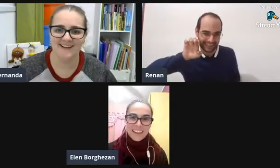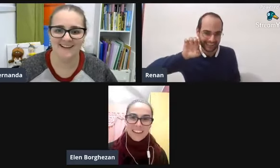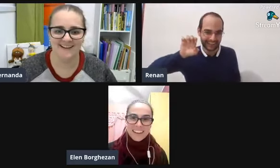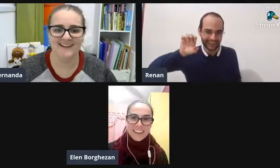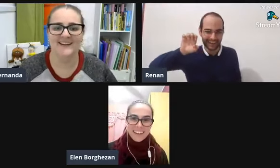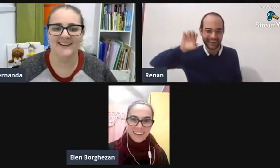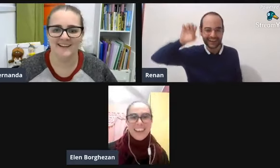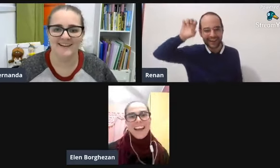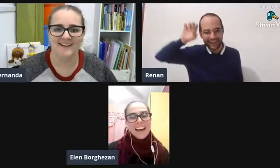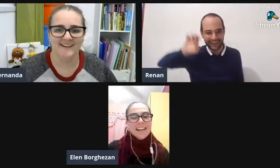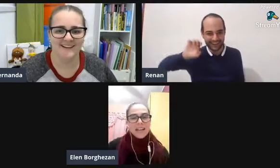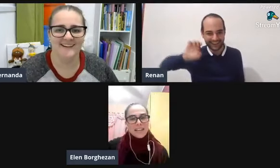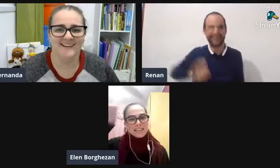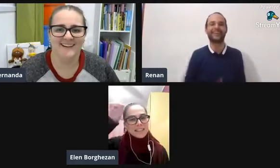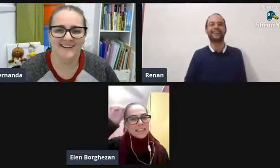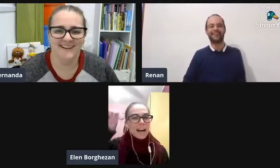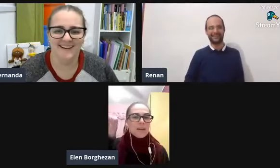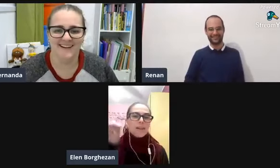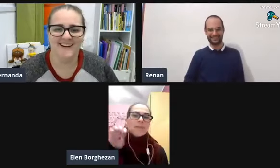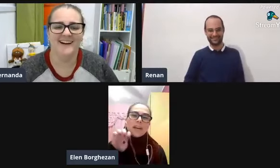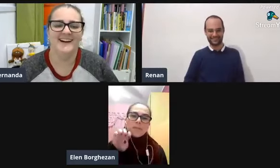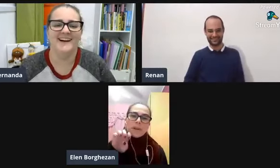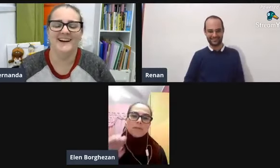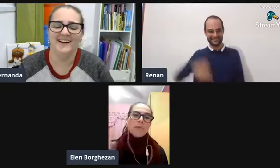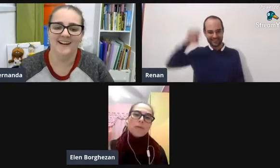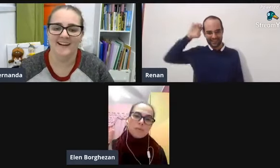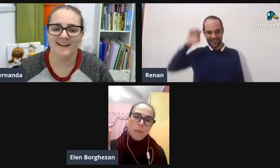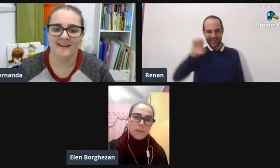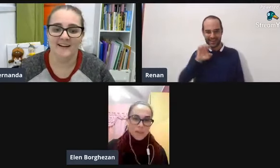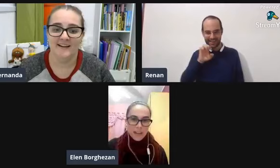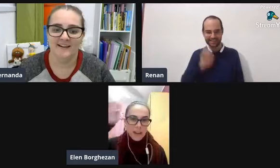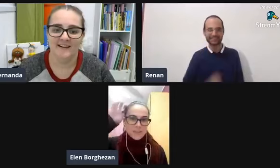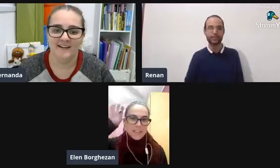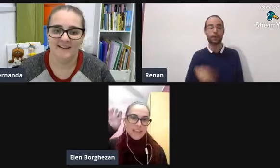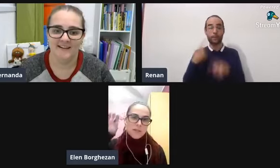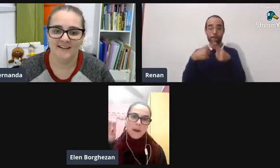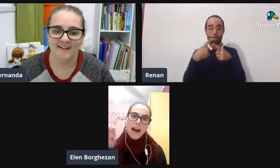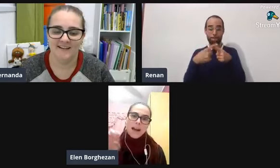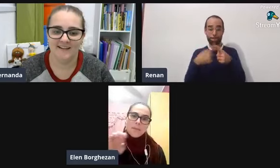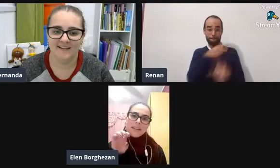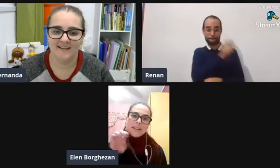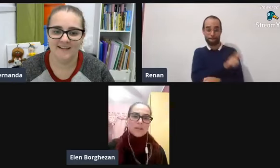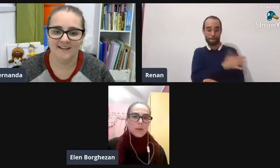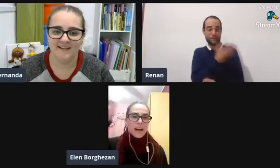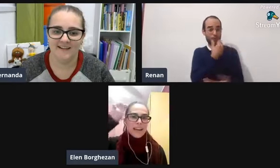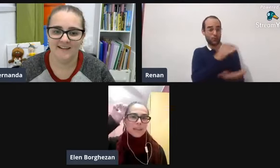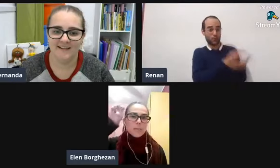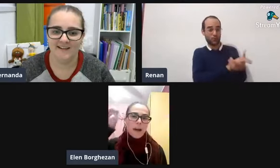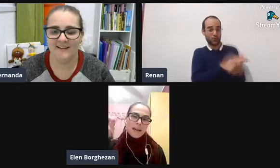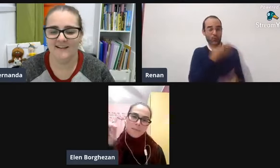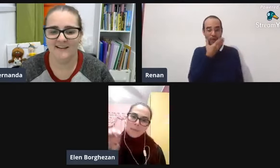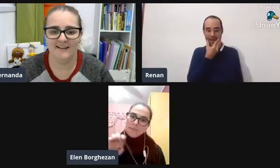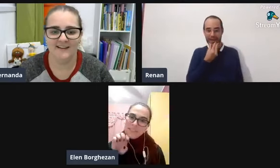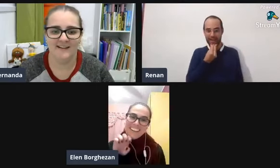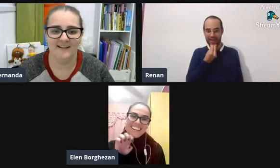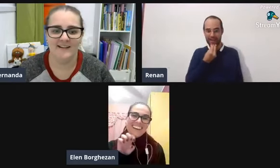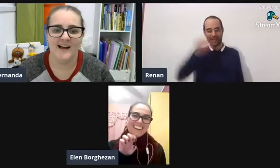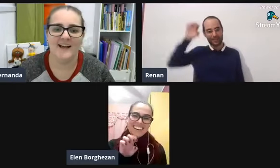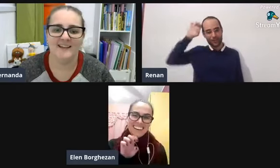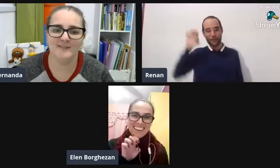Fernanda, eu sei. Ellen. Esse sinal eu tenho por causa do meu esposo, que ele é um C de barba, então eu sou a E do